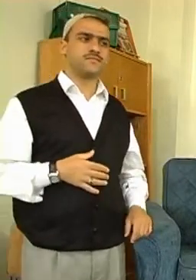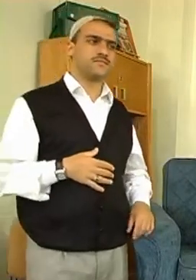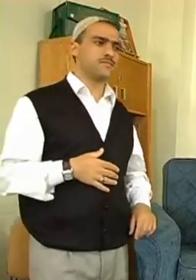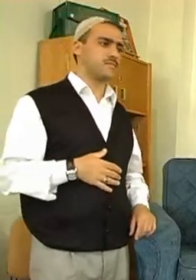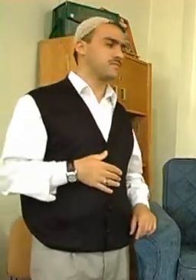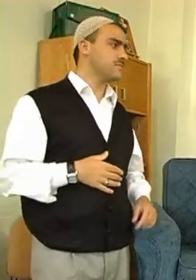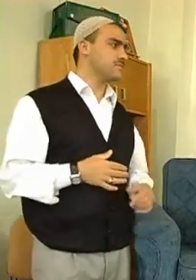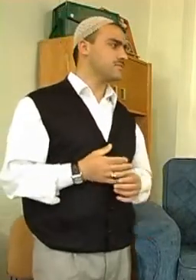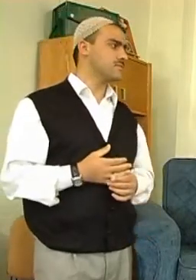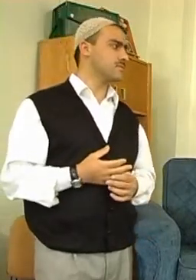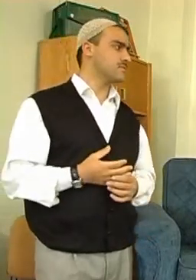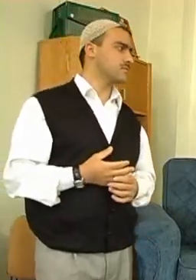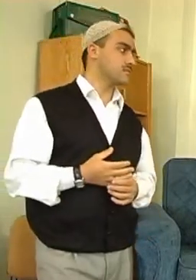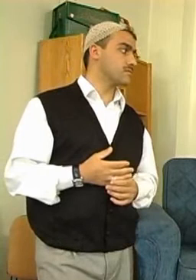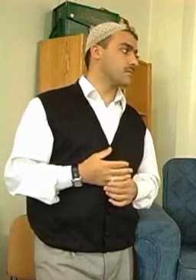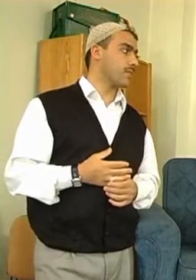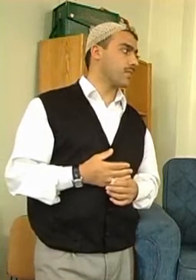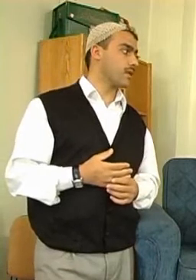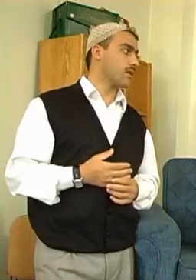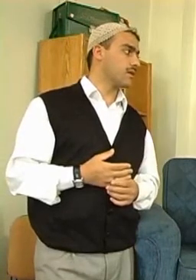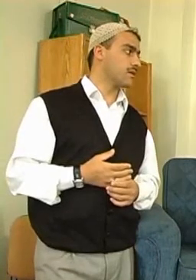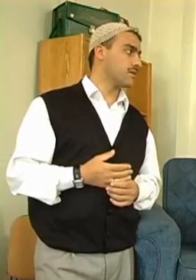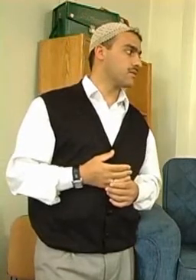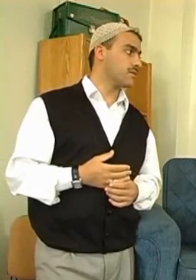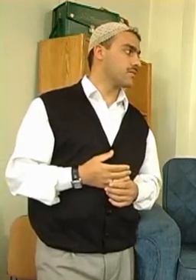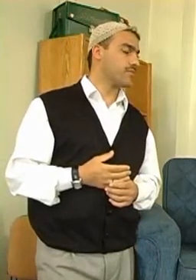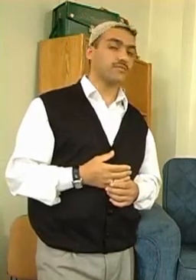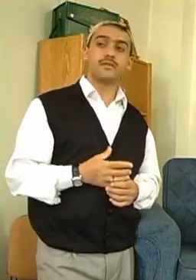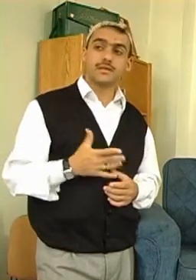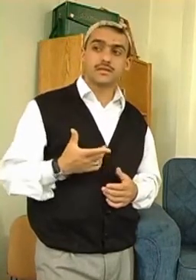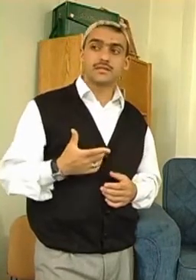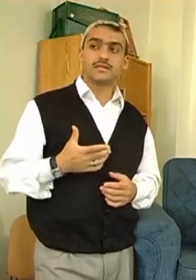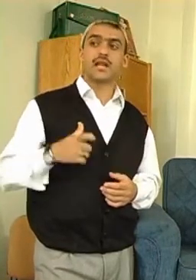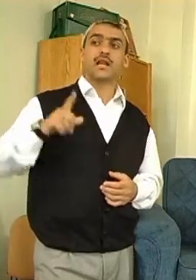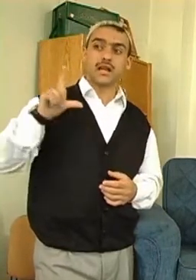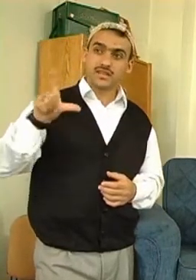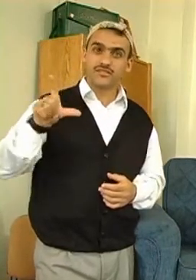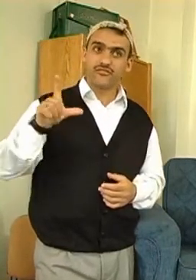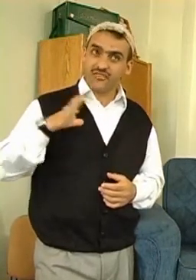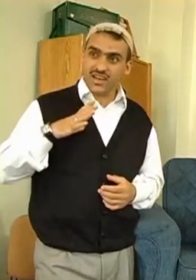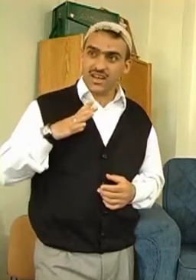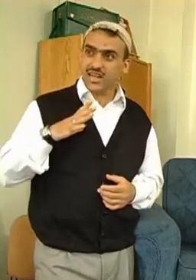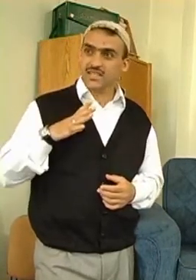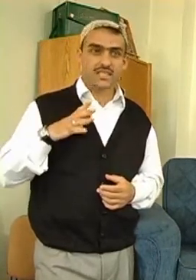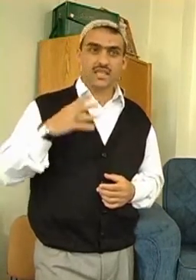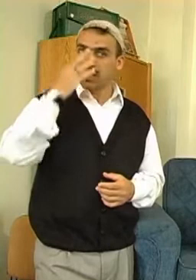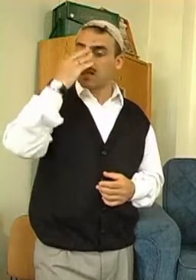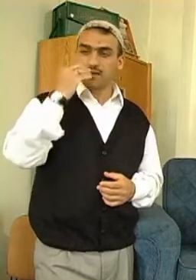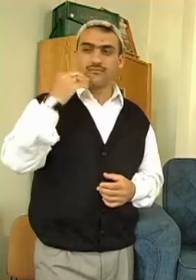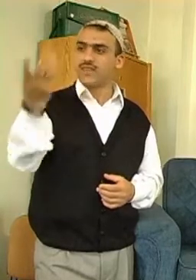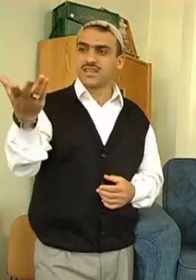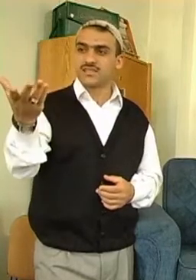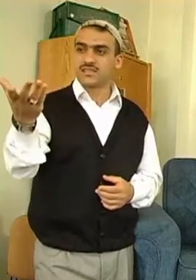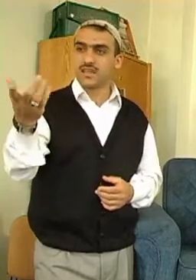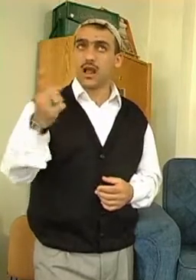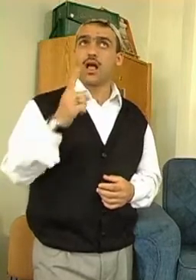önce söyledik ya, insan bütün esmaya masar. Bununla ihtiyaç arasında münasebet var. Yani ne kadar çok şey muhtaçsak o